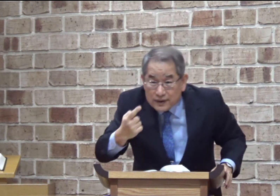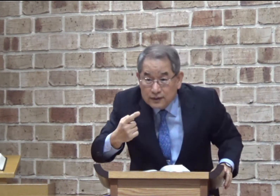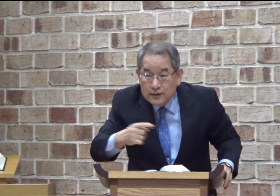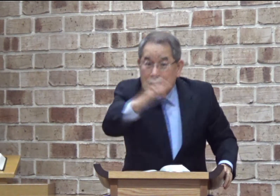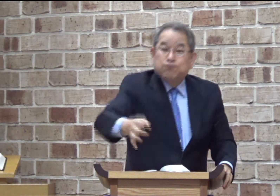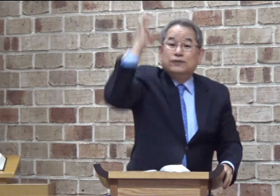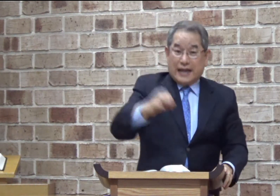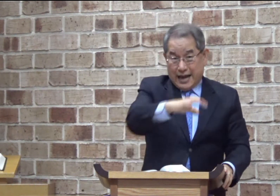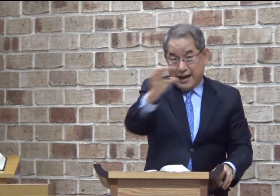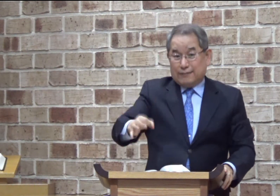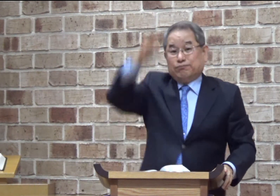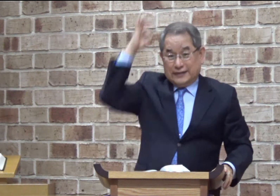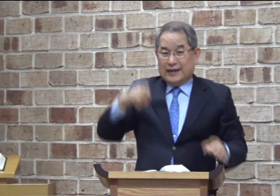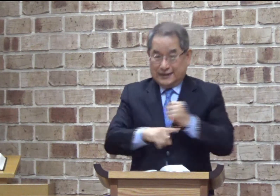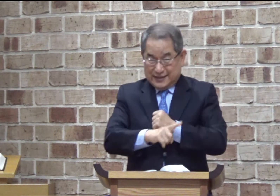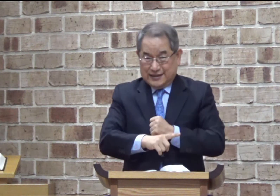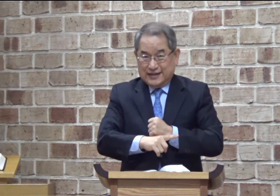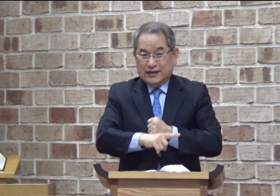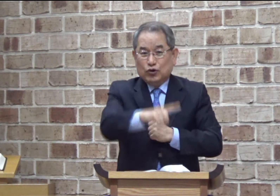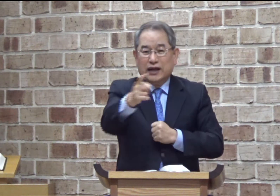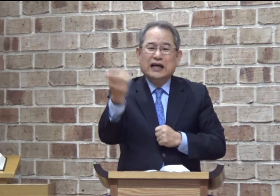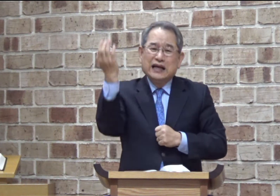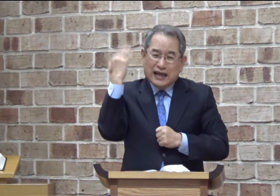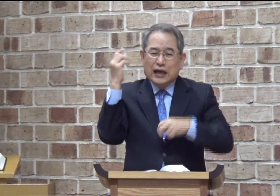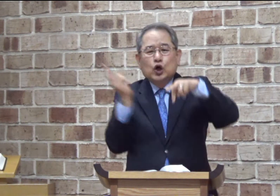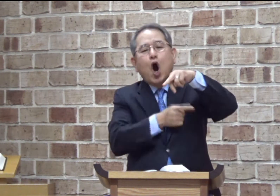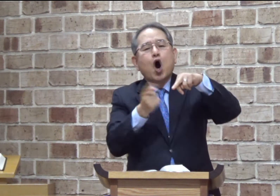천국을 생각해 보십시오. 그곳에 들어갈 여러분들은